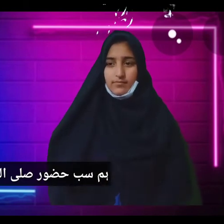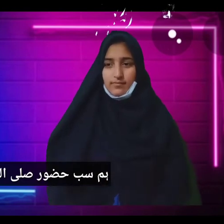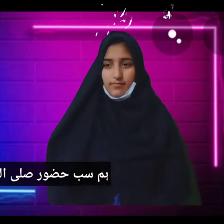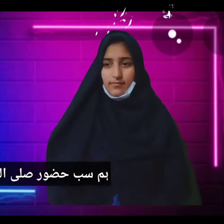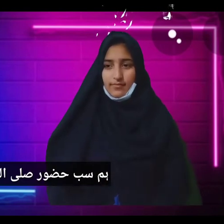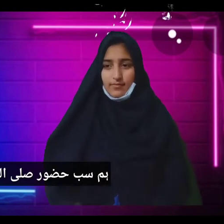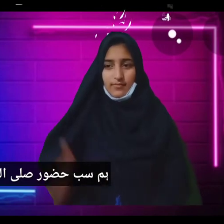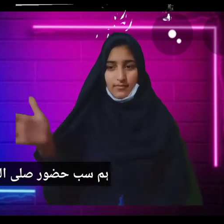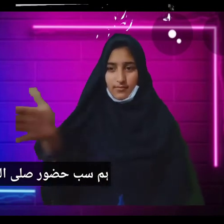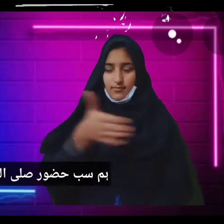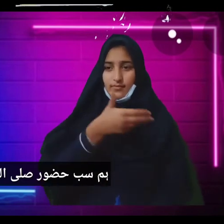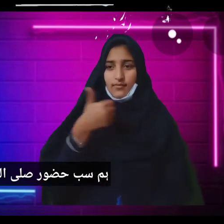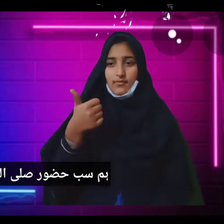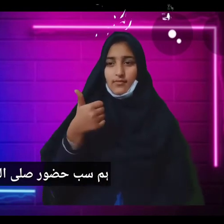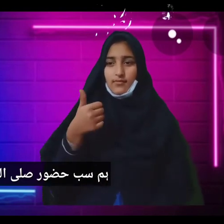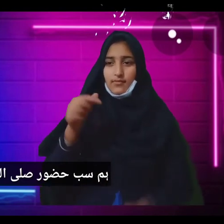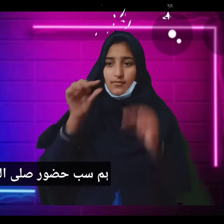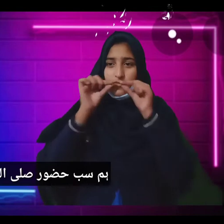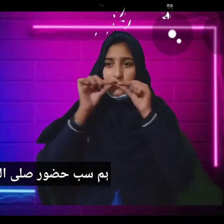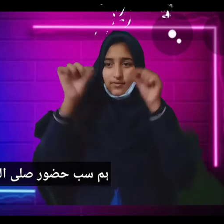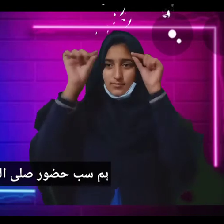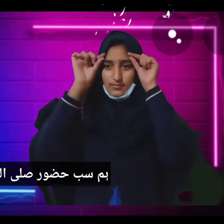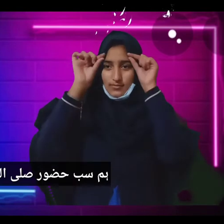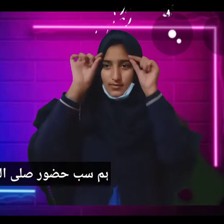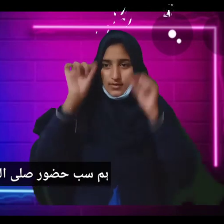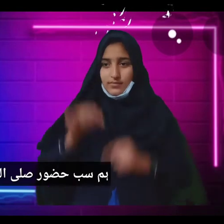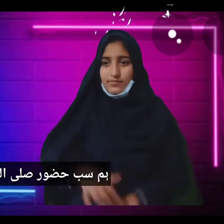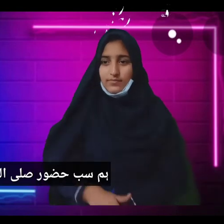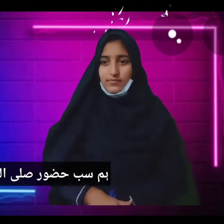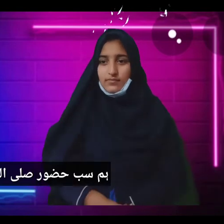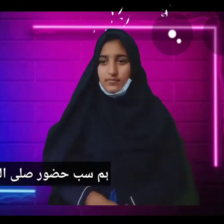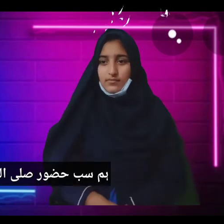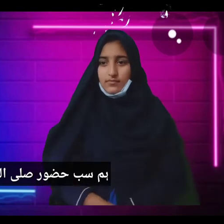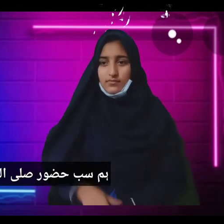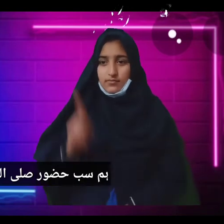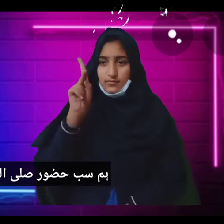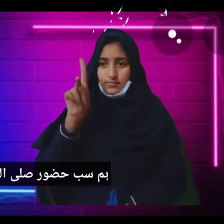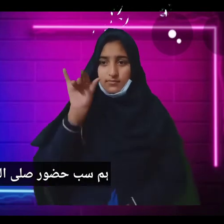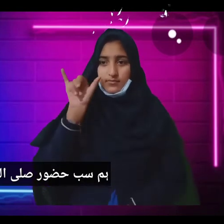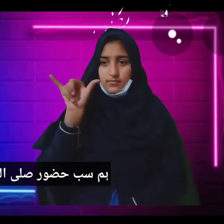हम सब हज़रत सल्लल्लाहु अलैहि वसल्लम के